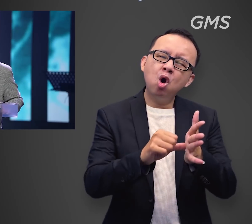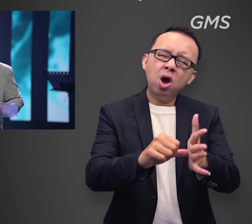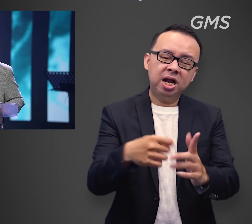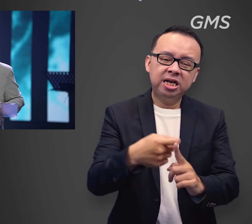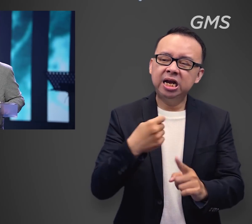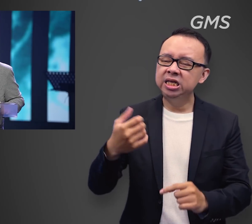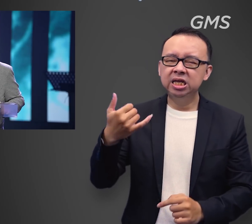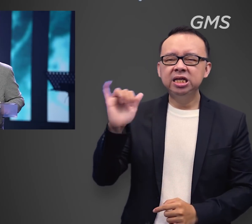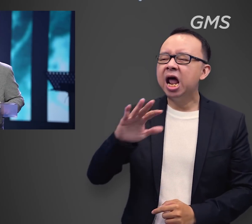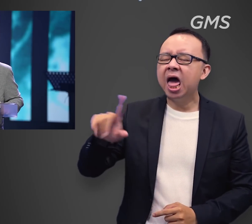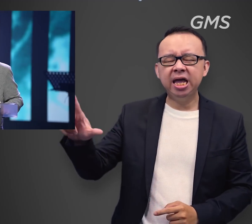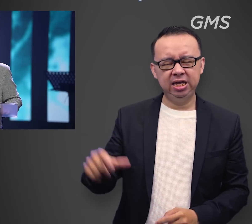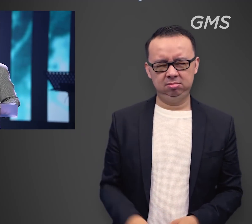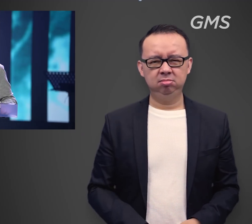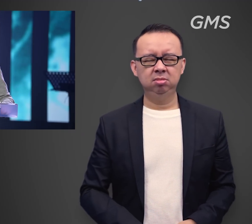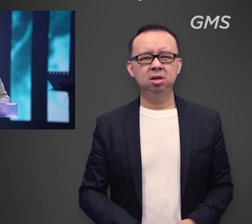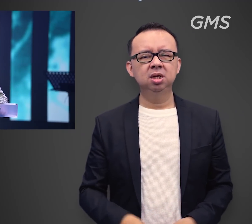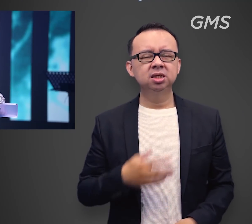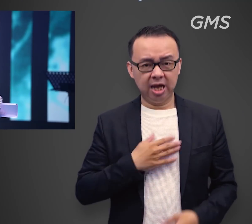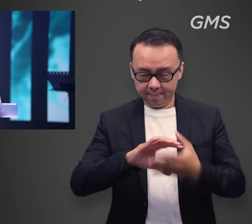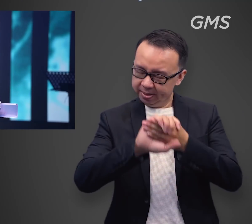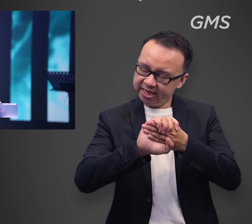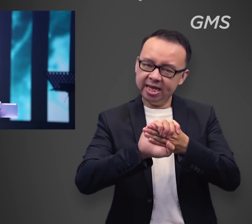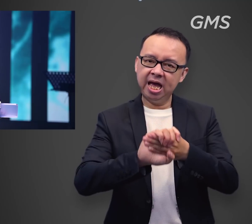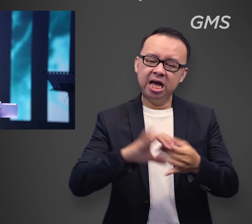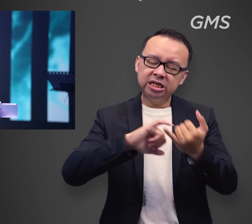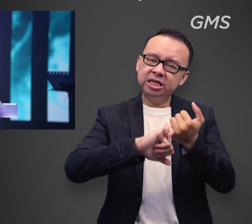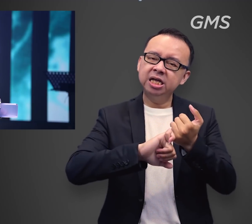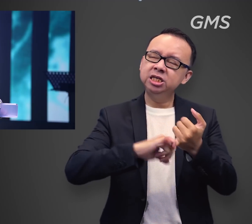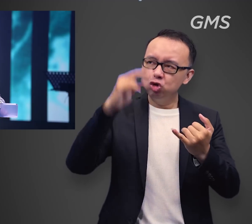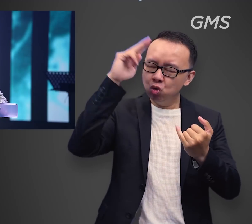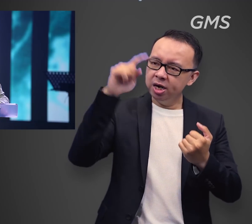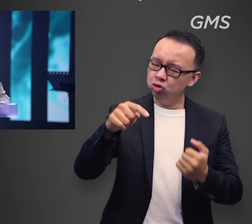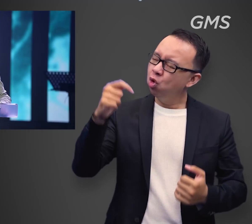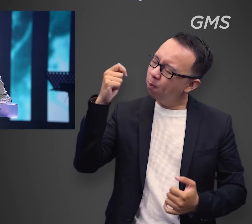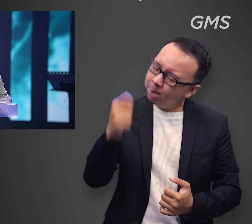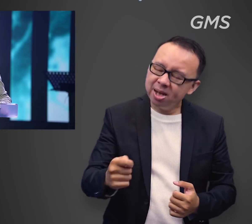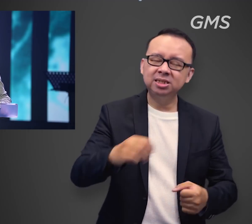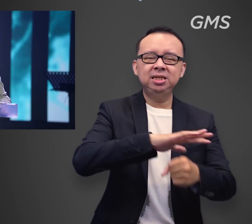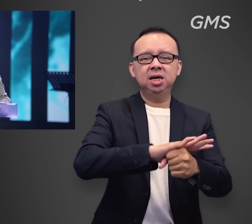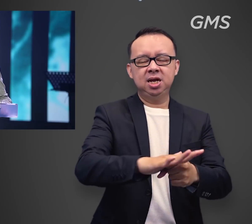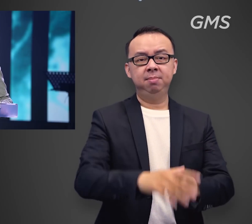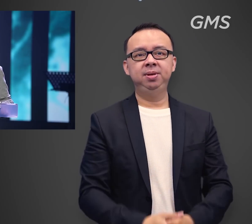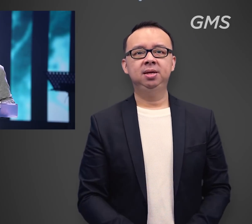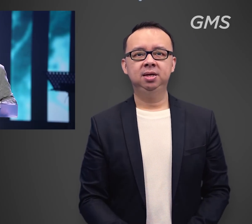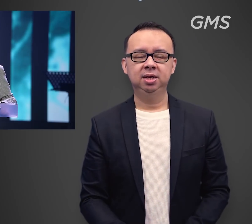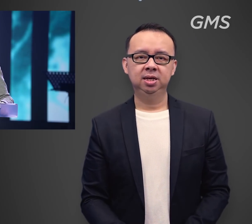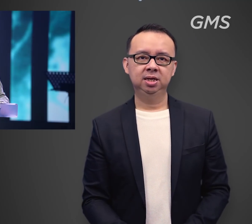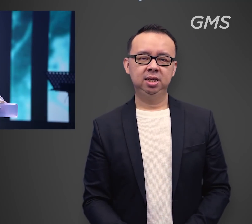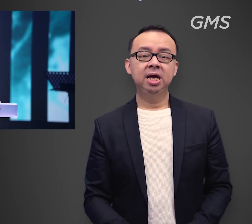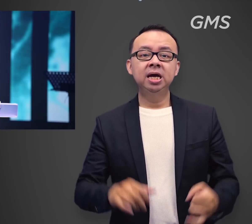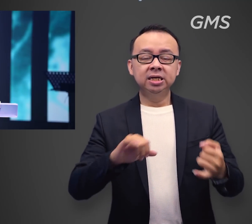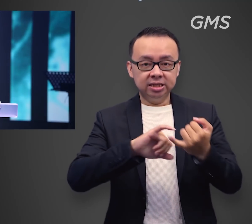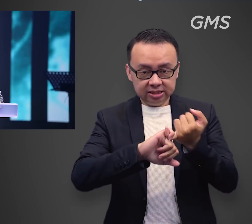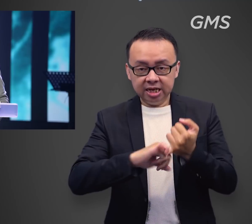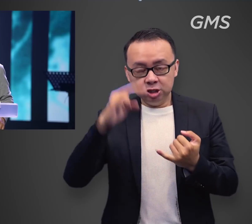Saya percaya janjinya pasti digenapi. Amin. Nah janji Tuhan berikutnya apa? Janji Tuhan itu membuat kita mengetahui tujuan hidup